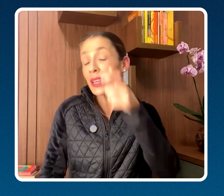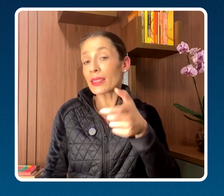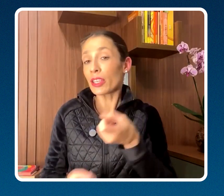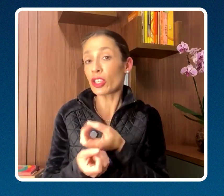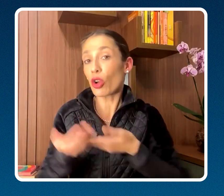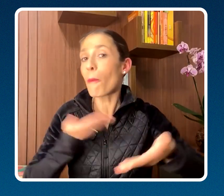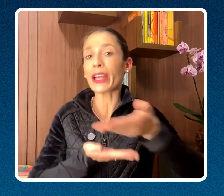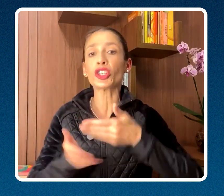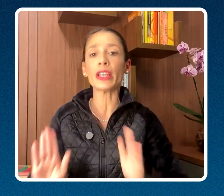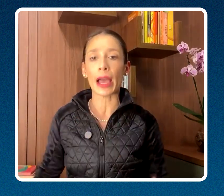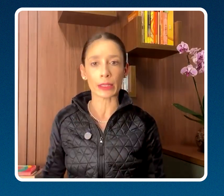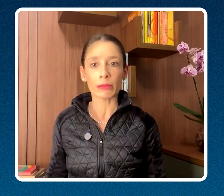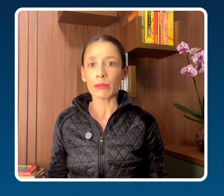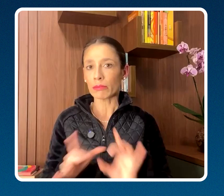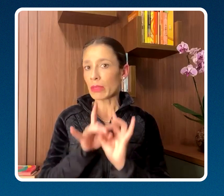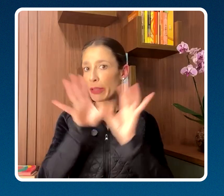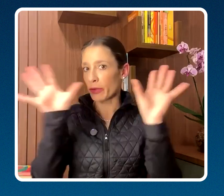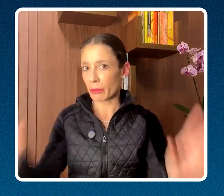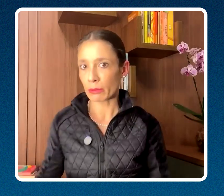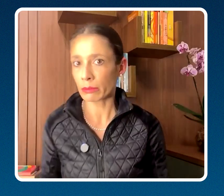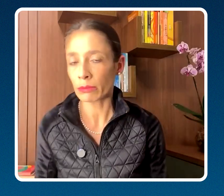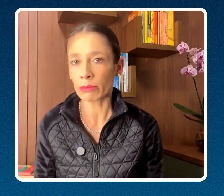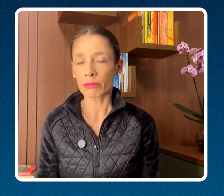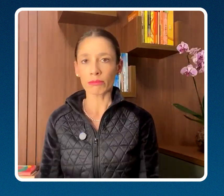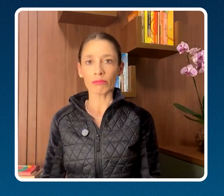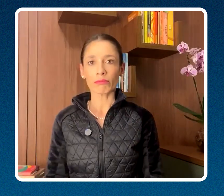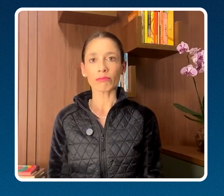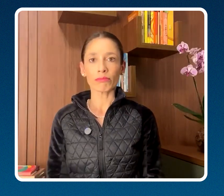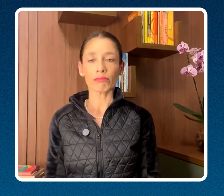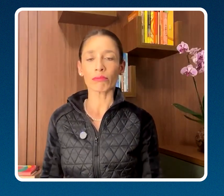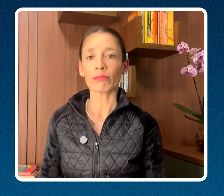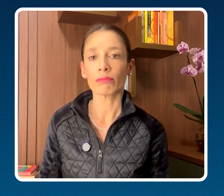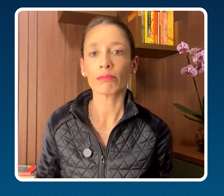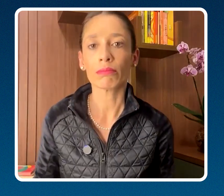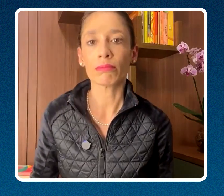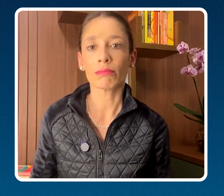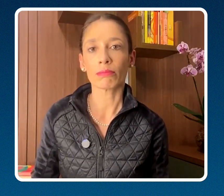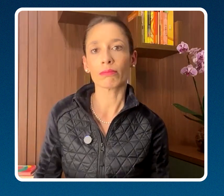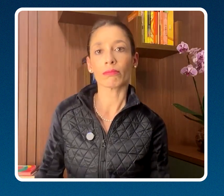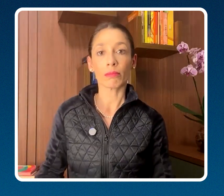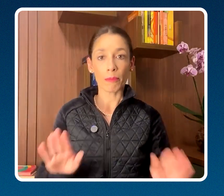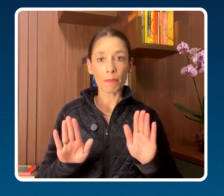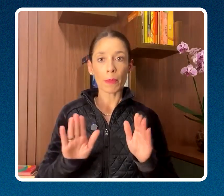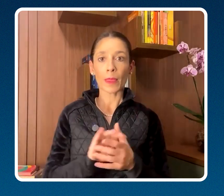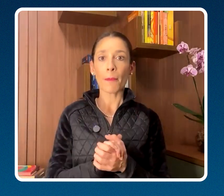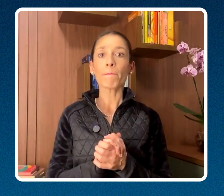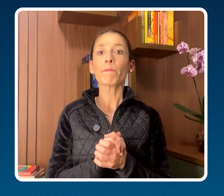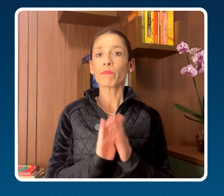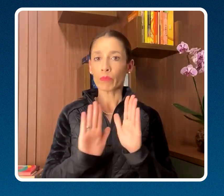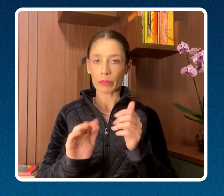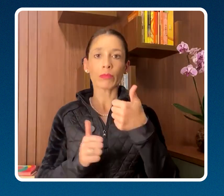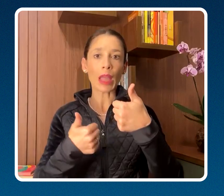seja interessante compartilhar. Livre. Certo. Eu vou contar um e de outro porque são minhas duas